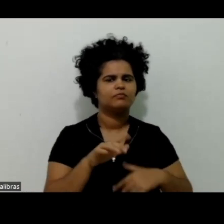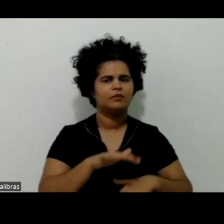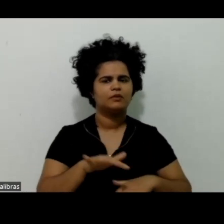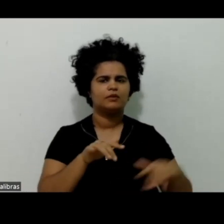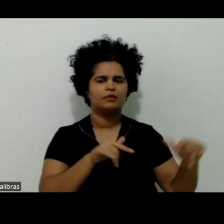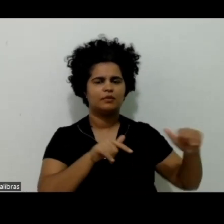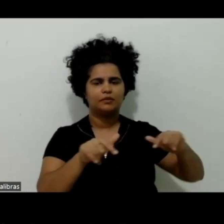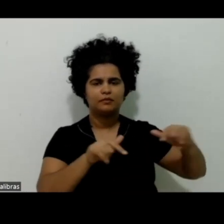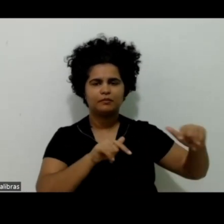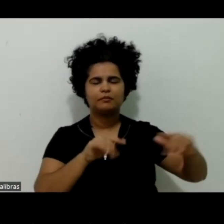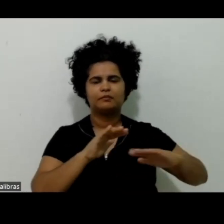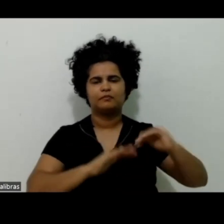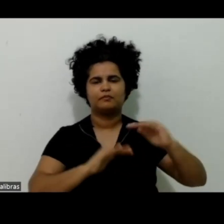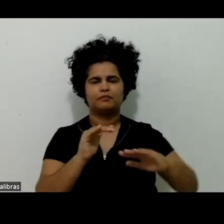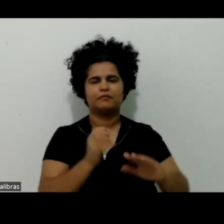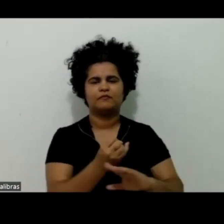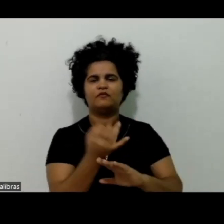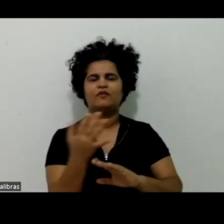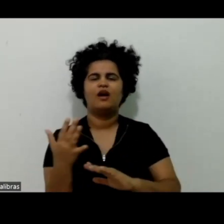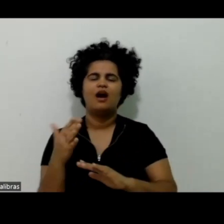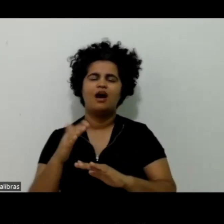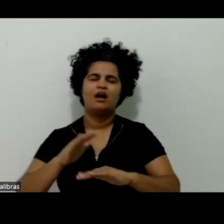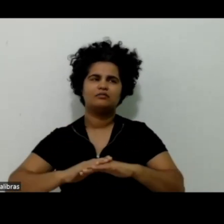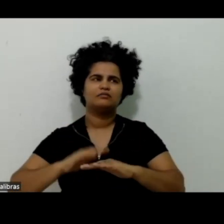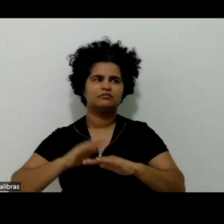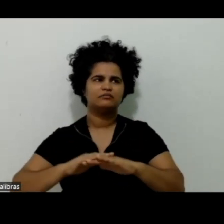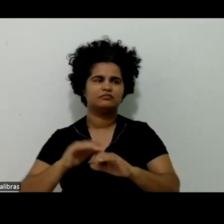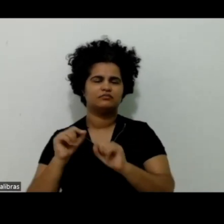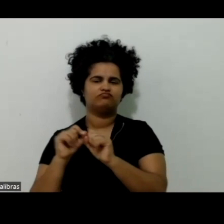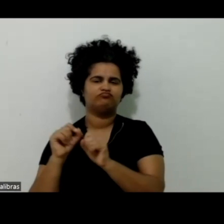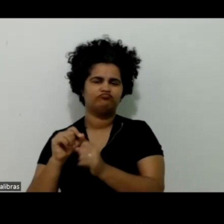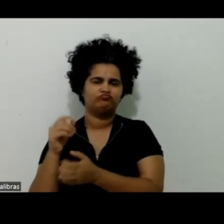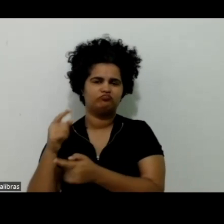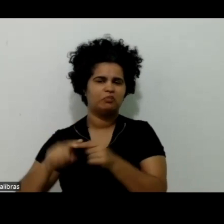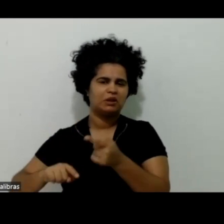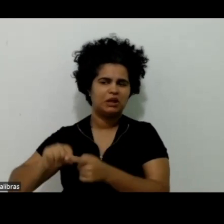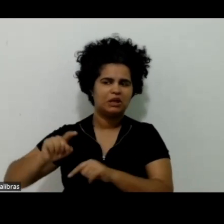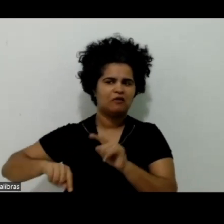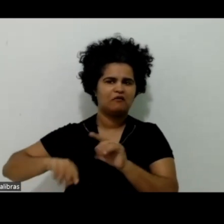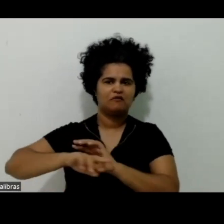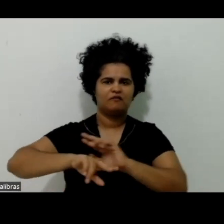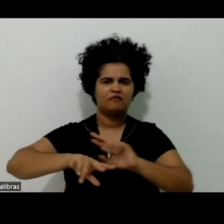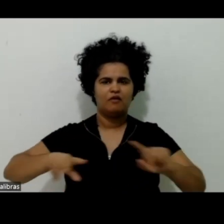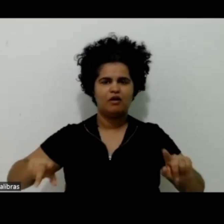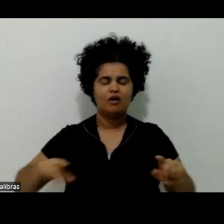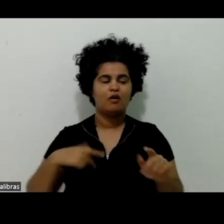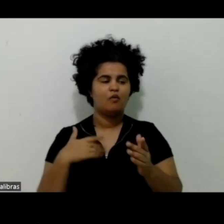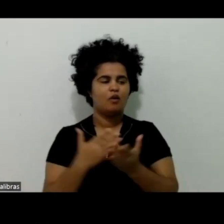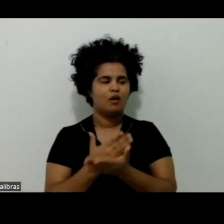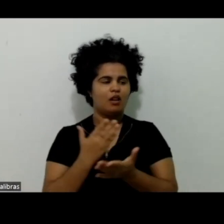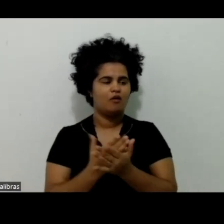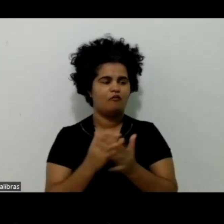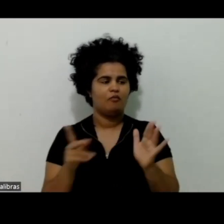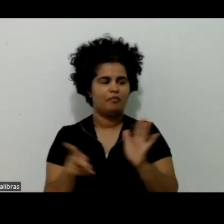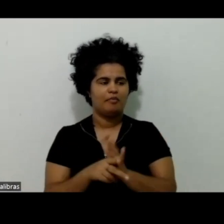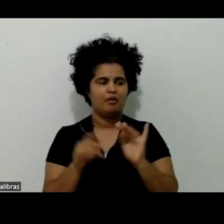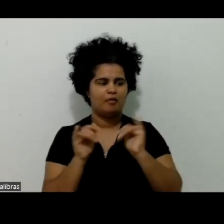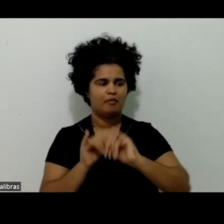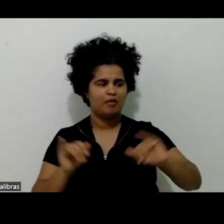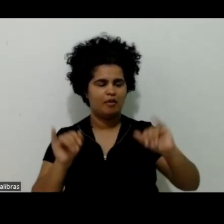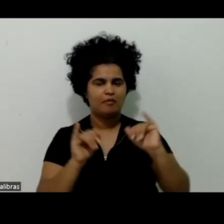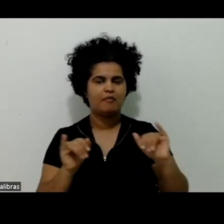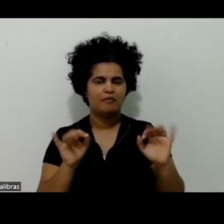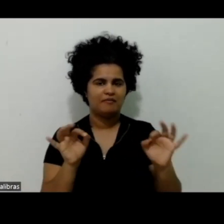também tem uma série de produções, né? Eu sempre gosto de dar o exemplo do próprio livro da campanha, né, que é fruto da campanha Ciências Sociais no